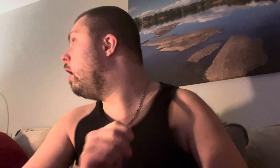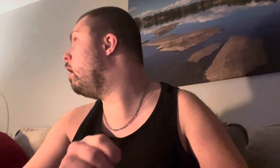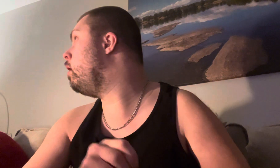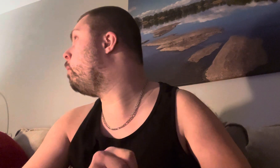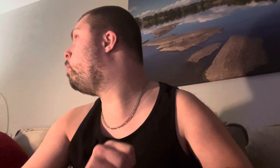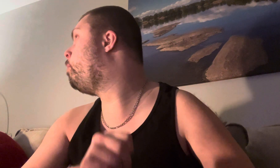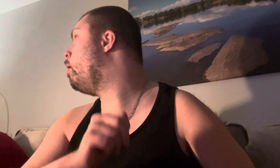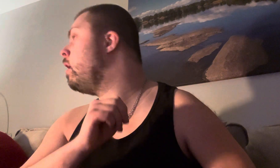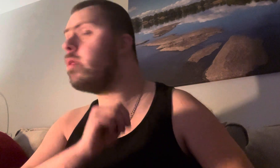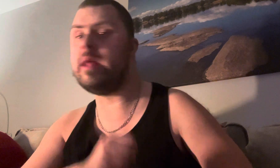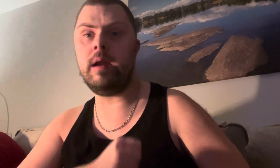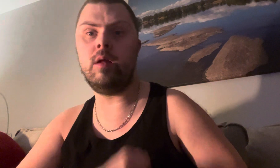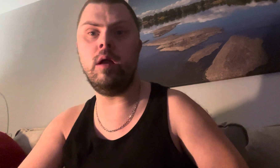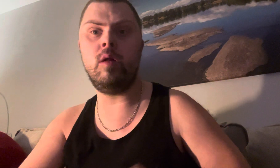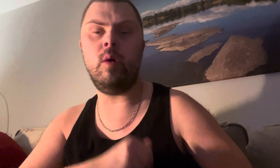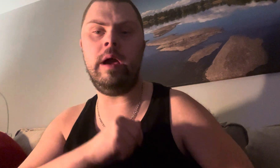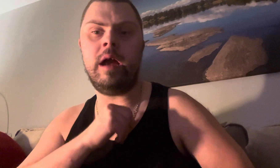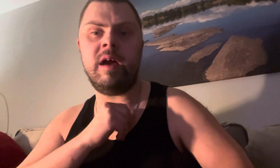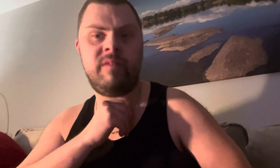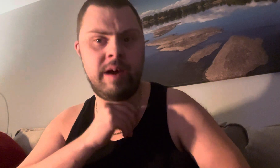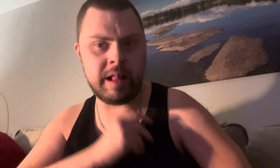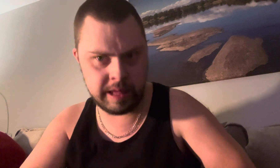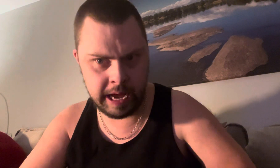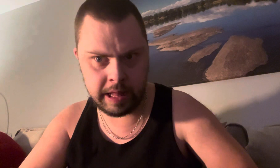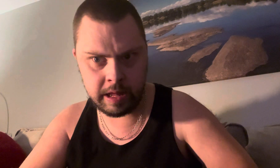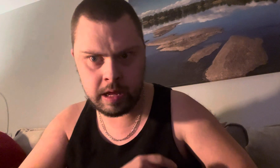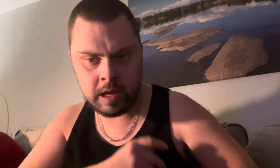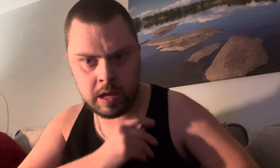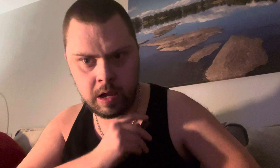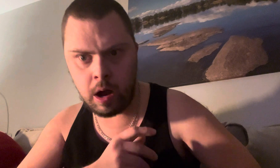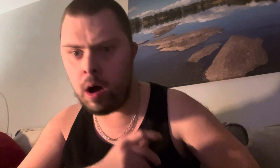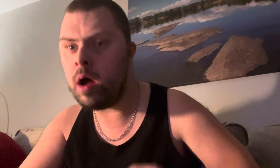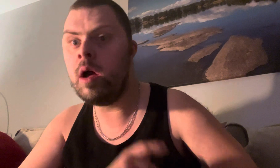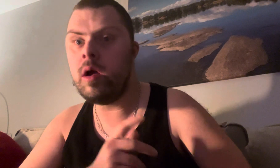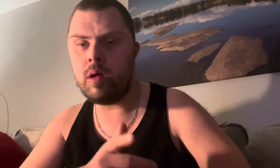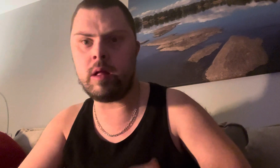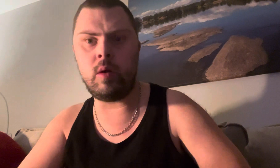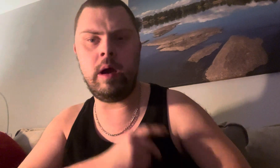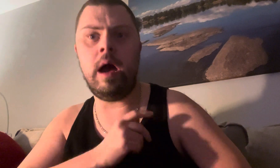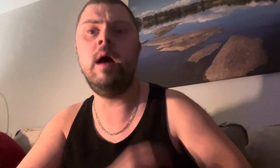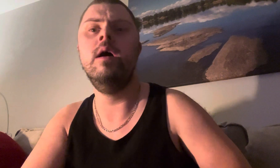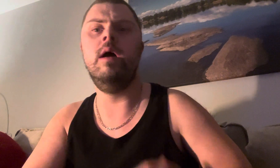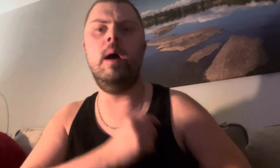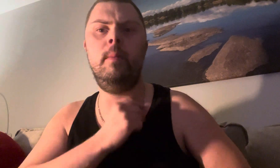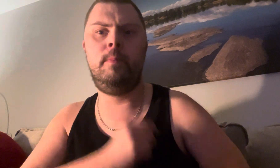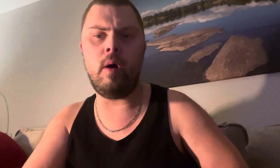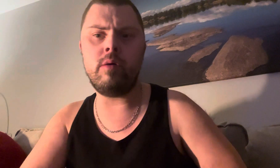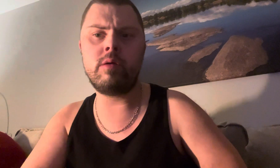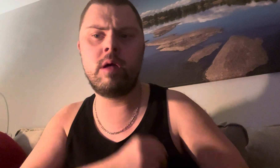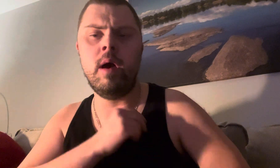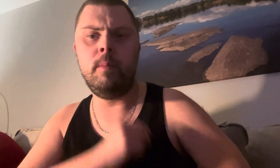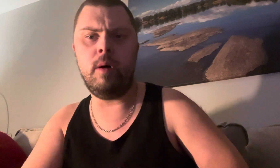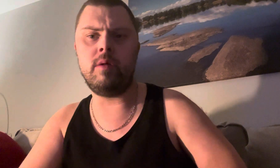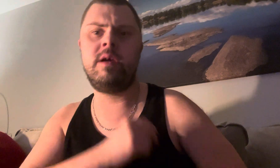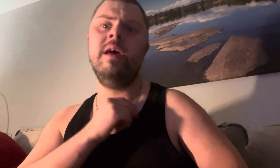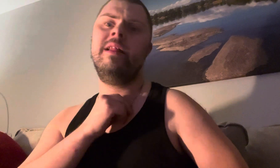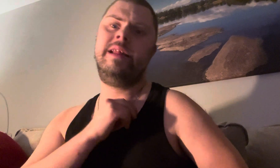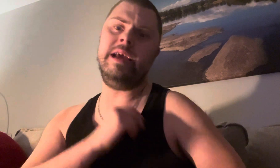istället. På tisdagen då är jag kaféet igen. Ja, just det. Då är jag påsk